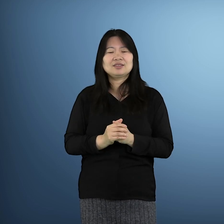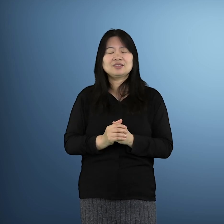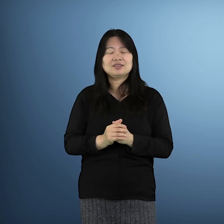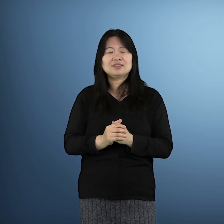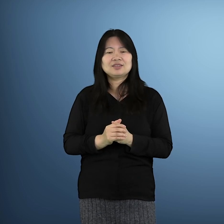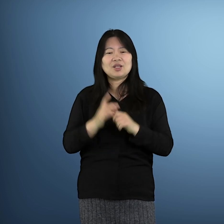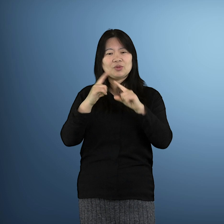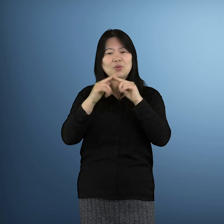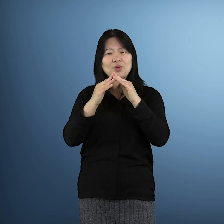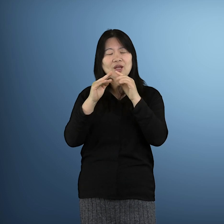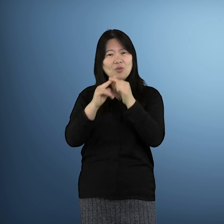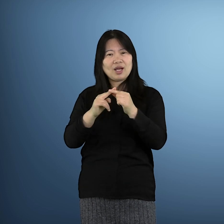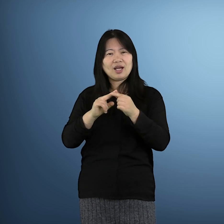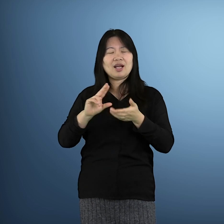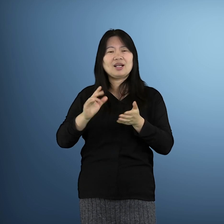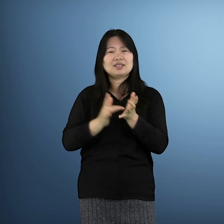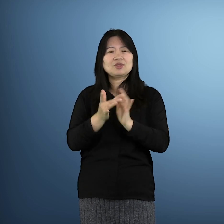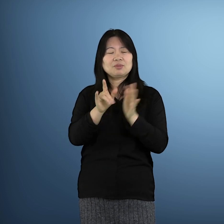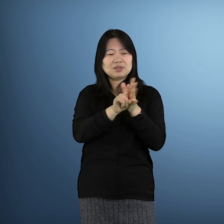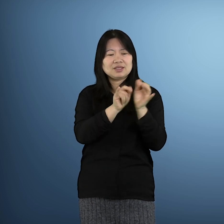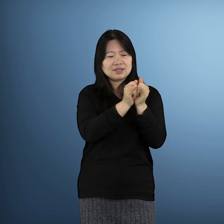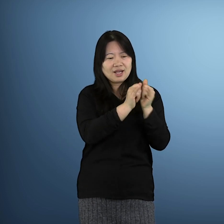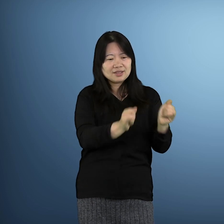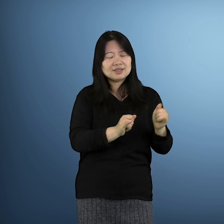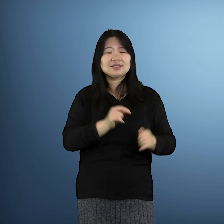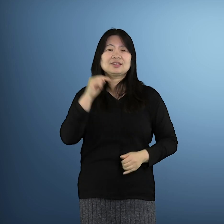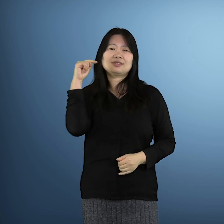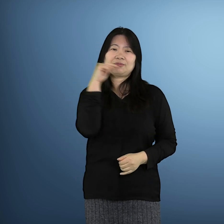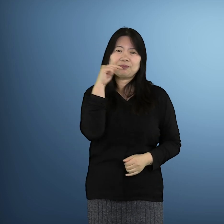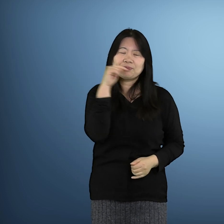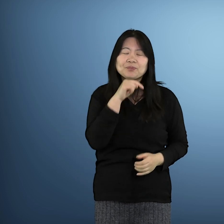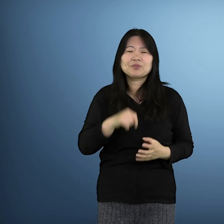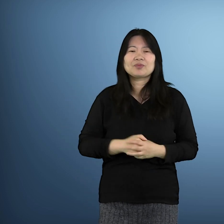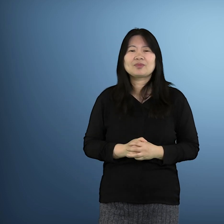교회와 그리스도인들은 철저하게